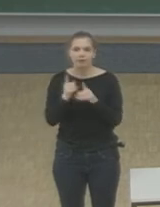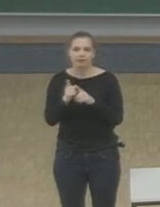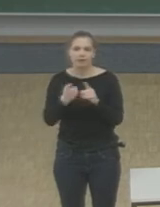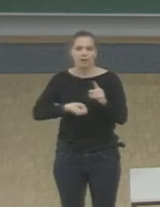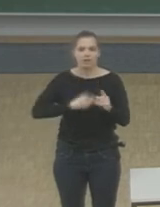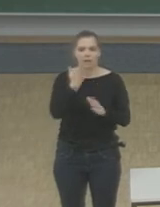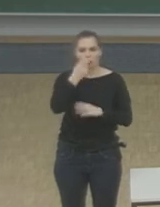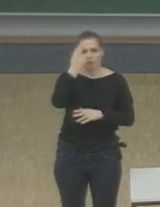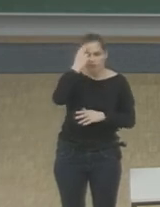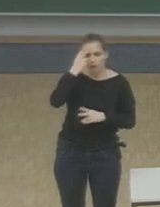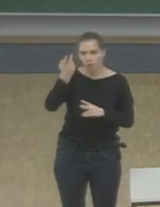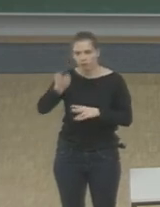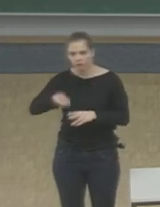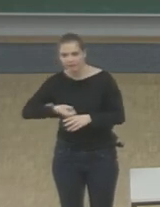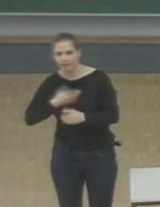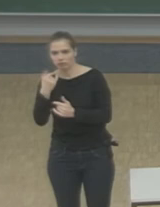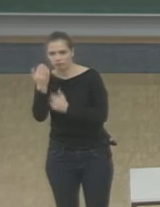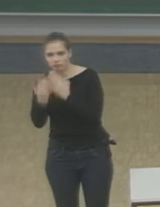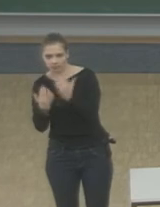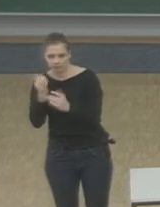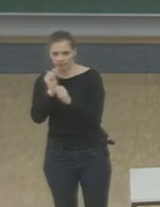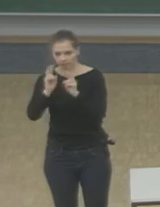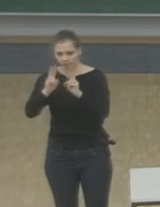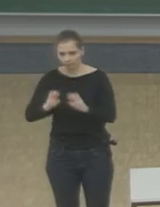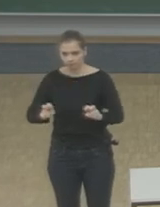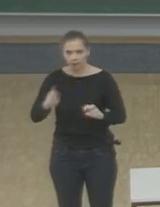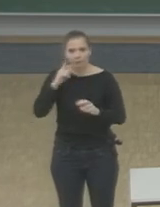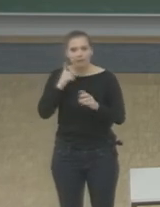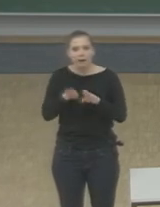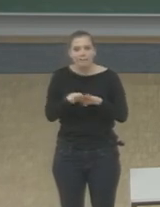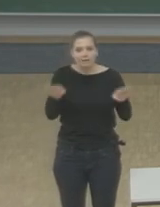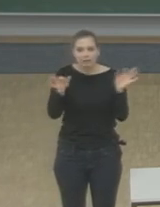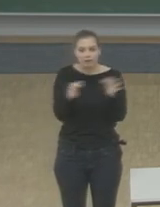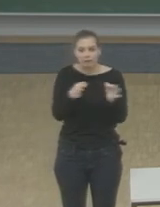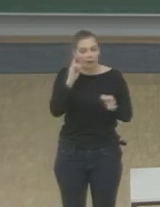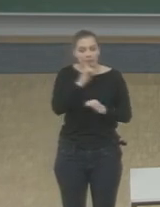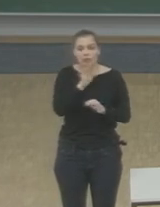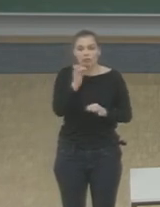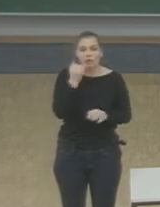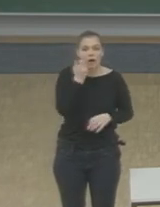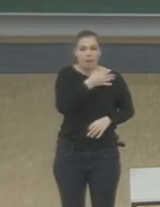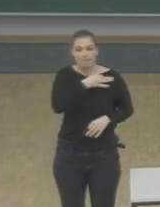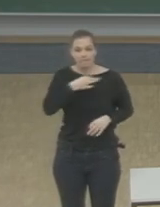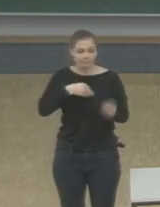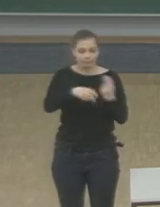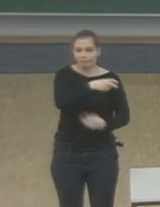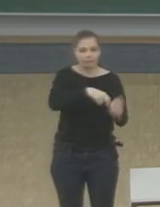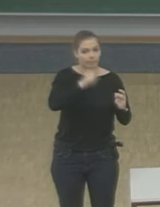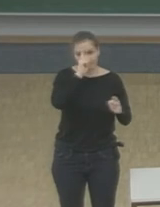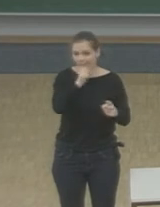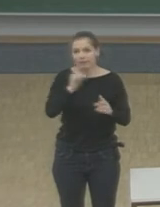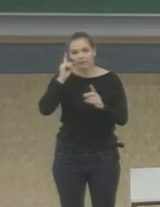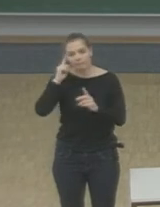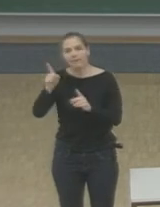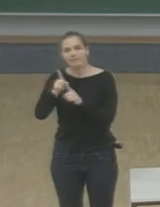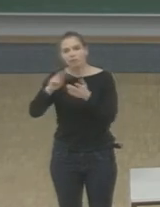of Mathematics beschäftigen können und noch gar nicht um sowas wie basale Fähigkeiten für das alltägliche private oder öffentliche Menschen-